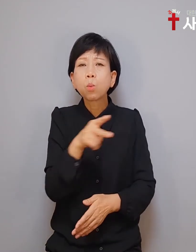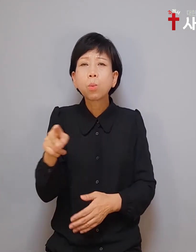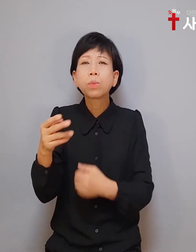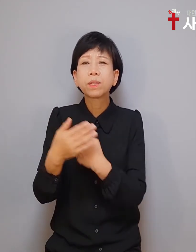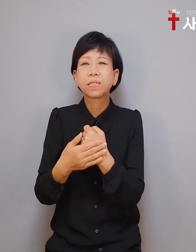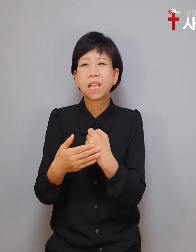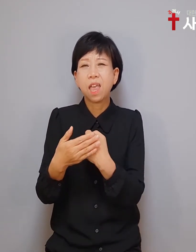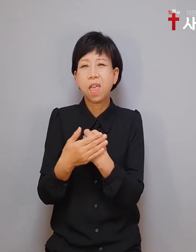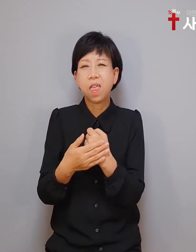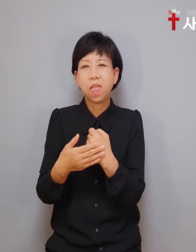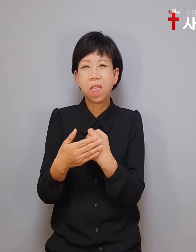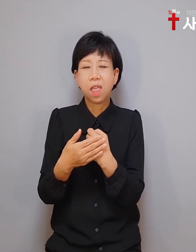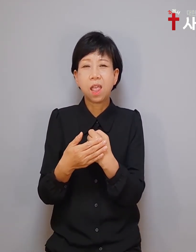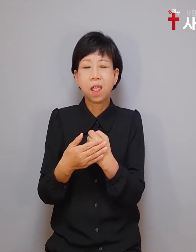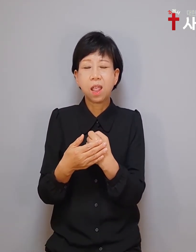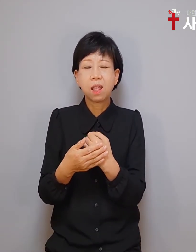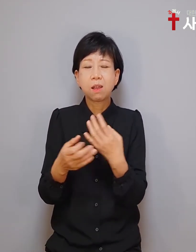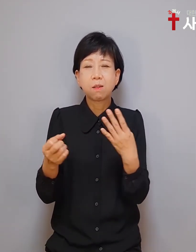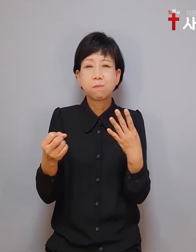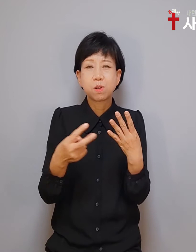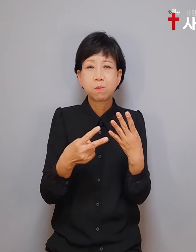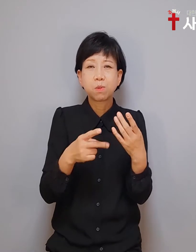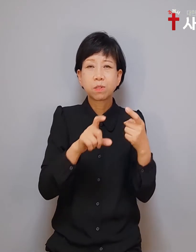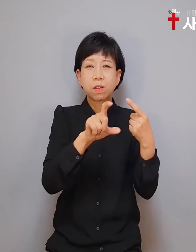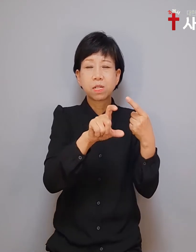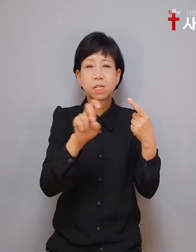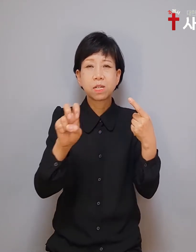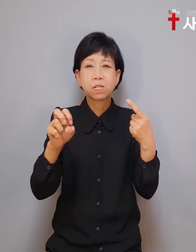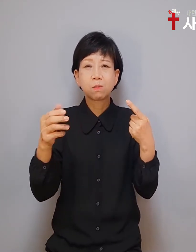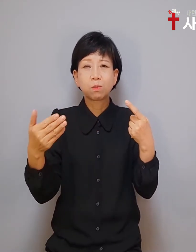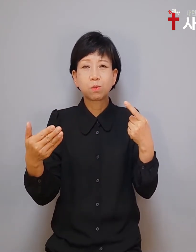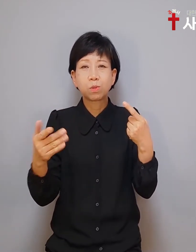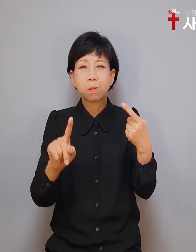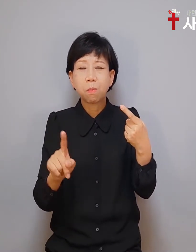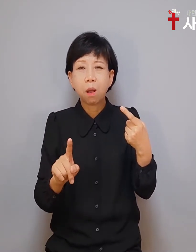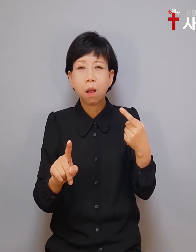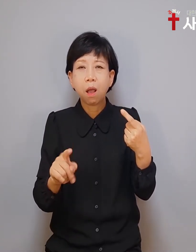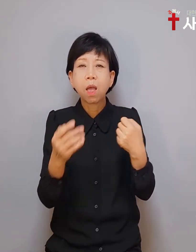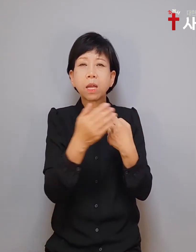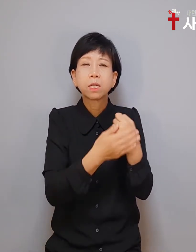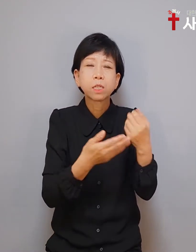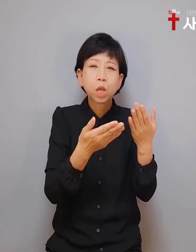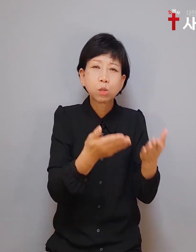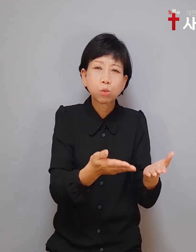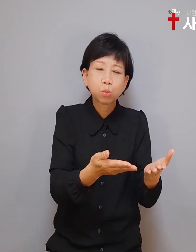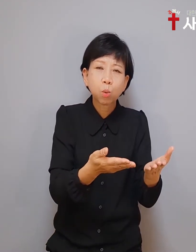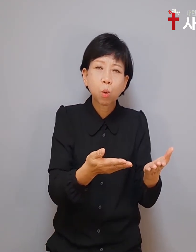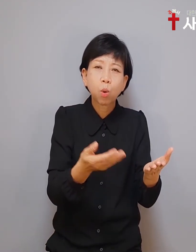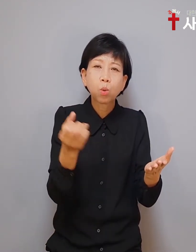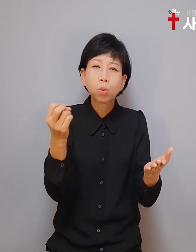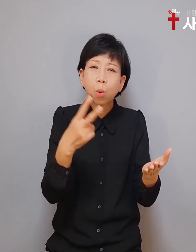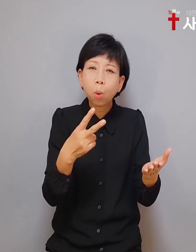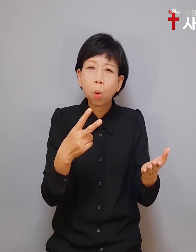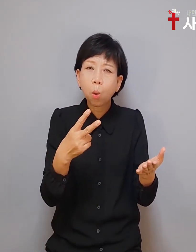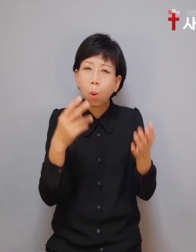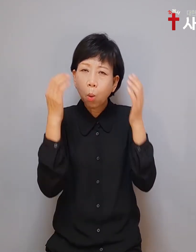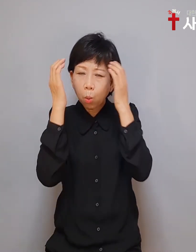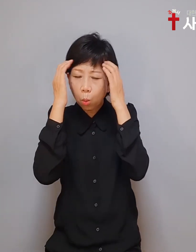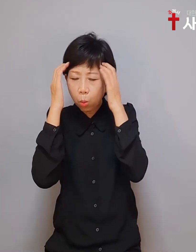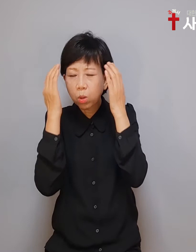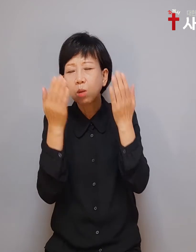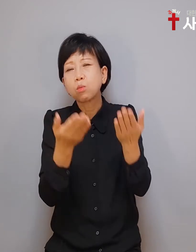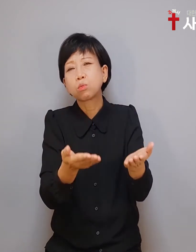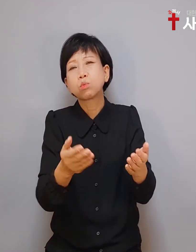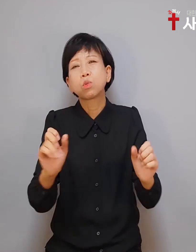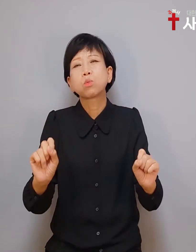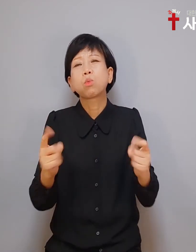읽은 빌립보서 1장 29절에 보니까 은혜를 주셨다는 말과 함께 동시에 나오는 게 뭐냐면, 모두 또 주셨어요. 뭘 받게 하셨어요?